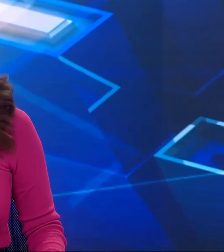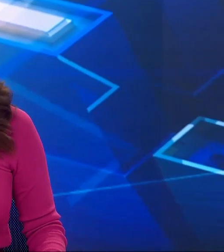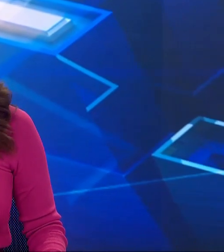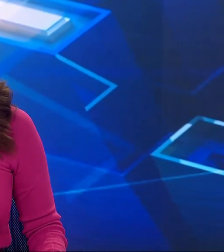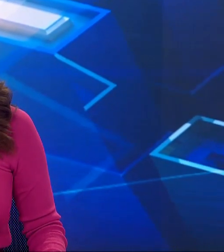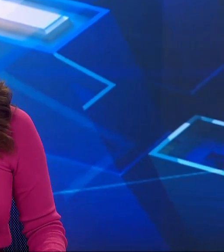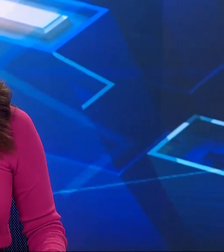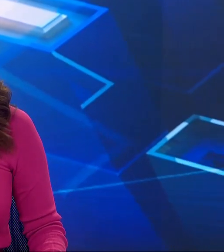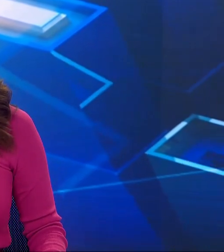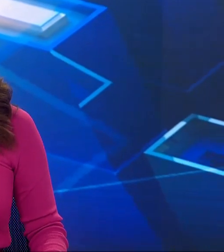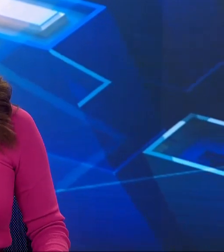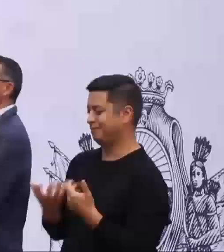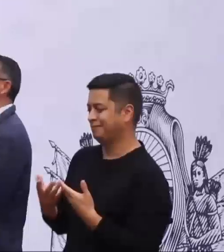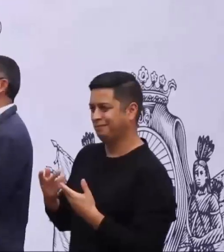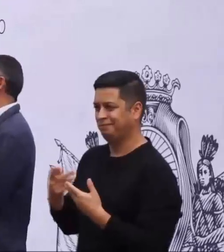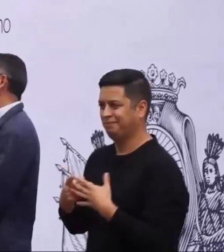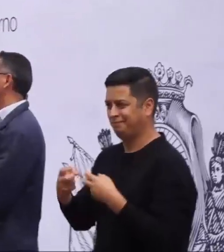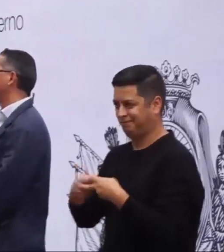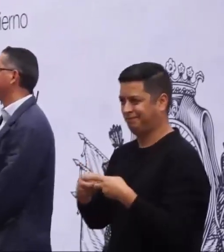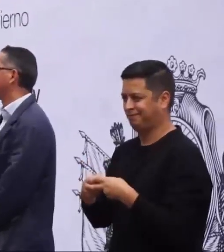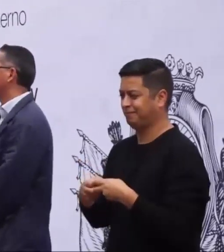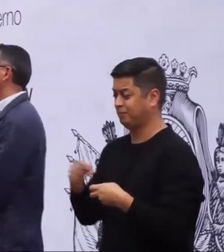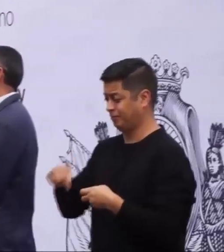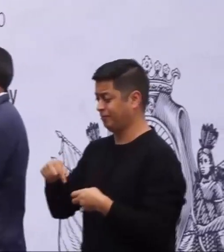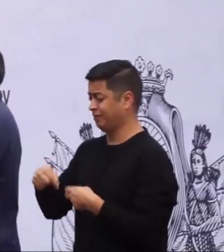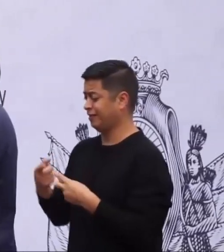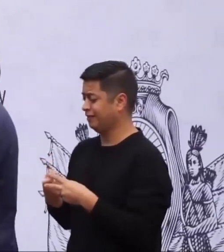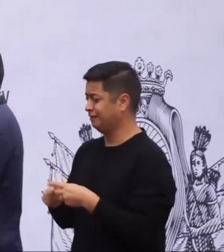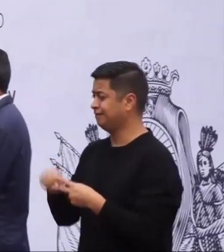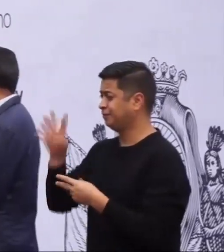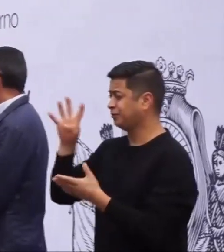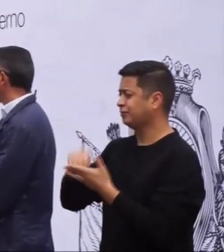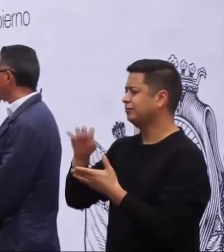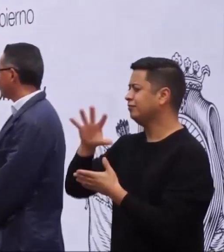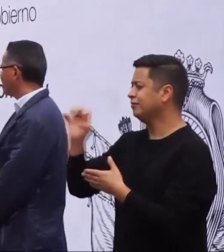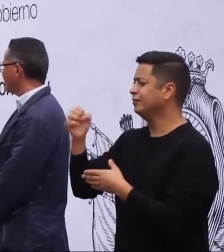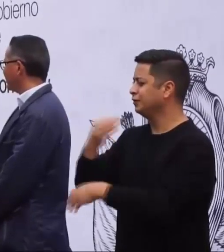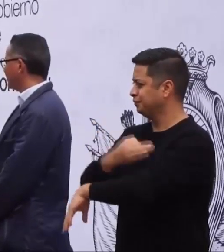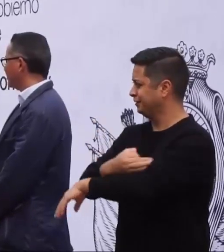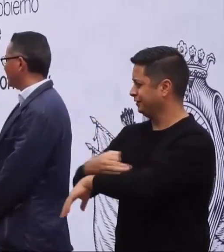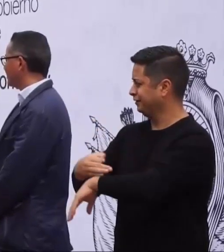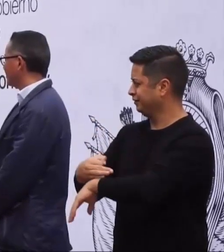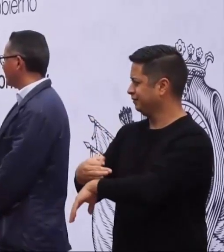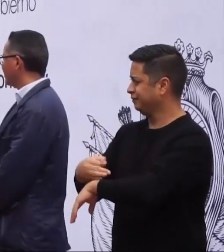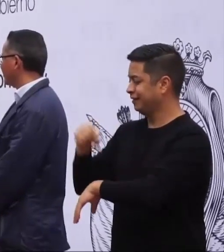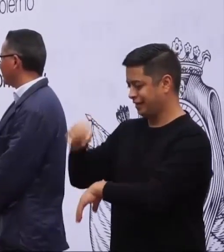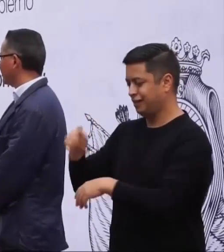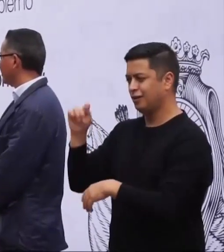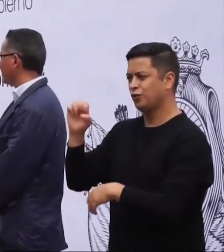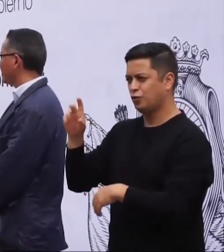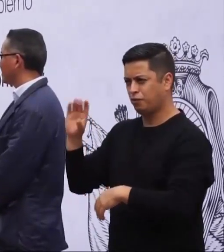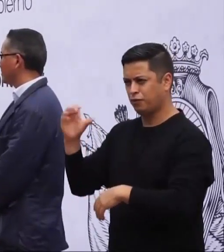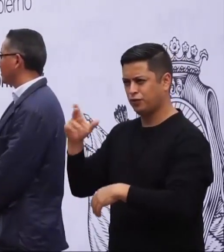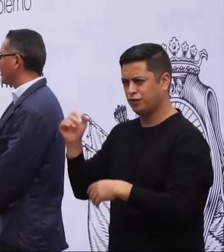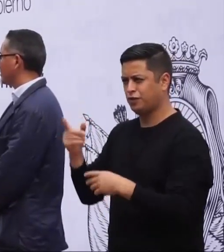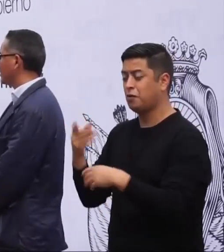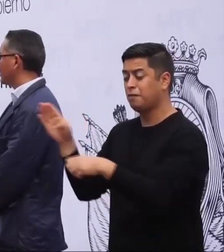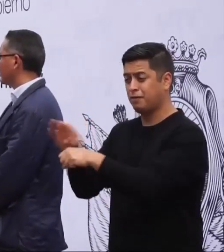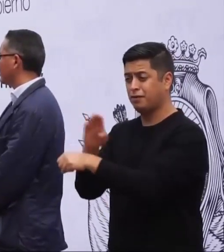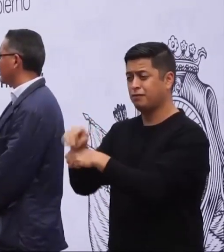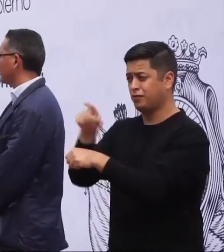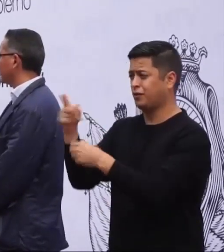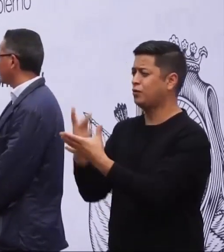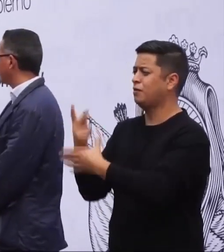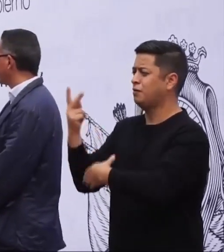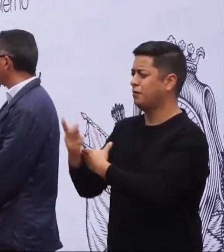doméstico en la entidad. En este primer arranque, 4.500 familias de aquí de Topo Chico se van a beneficiar